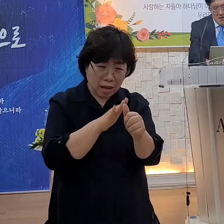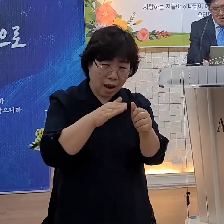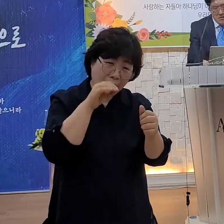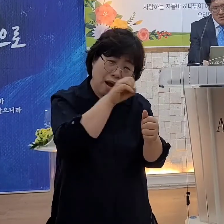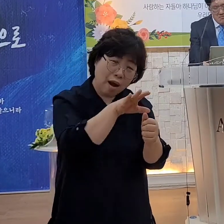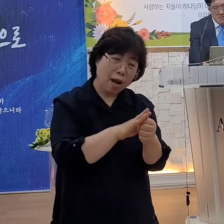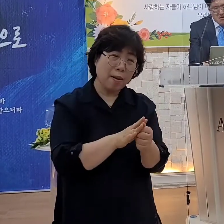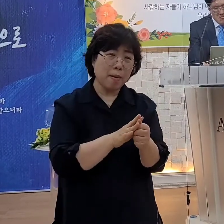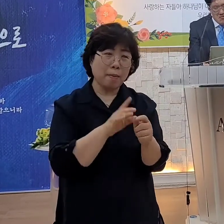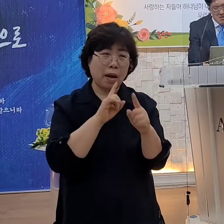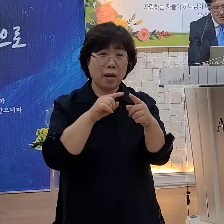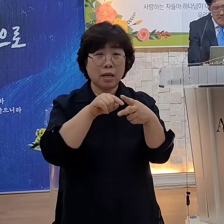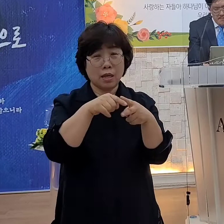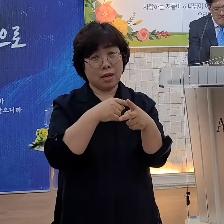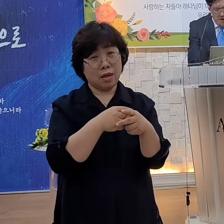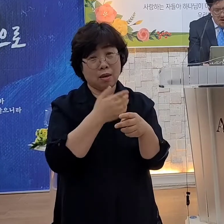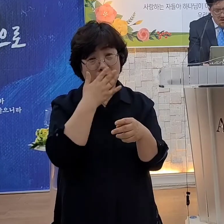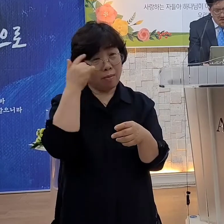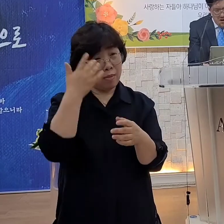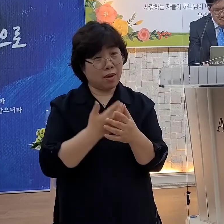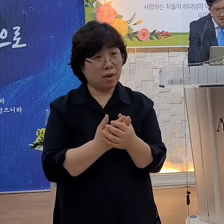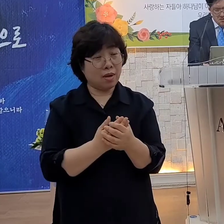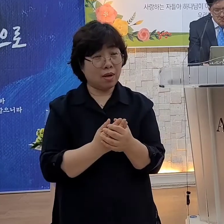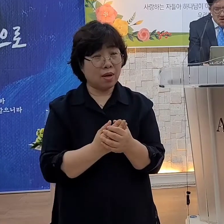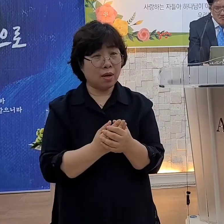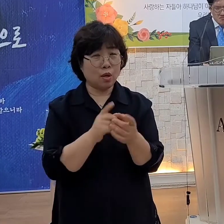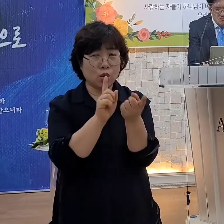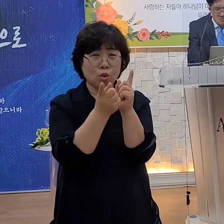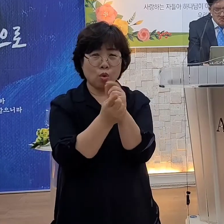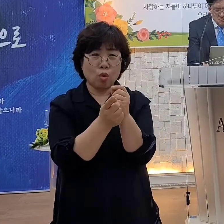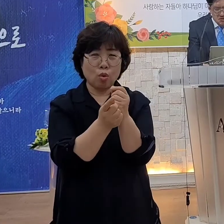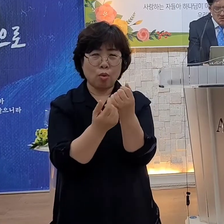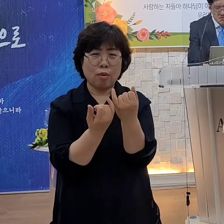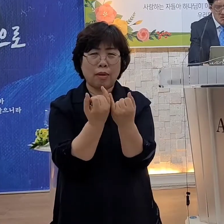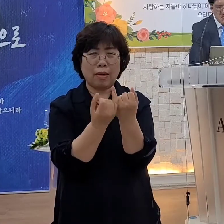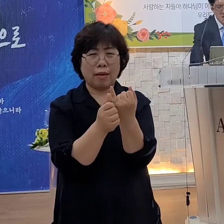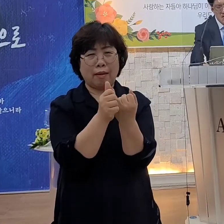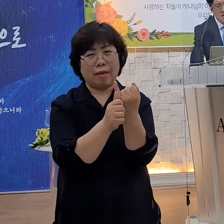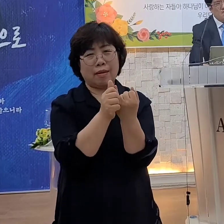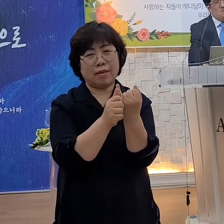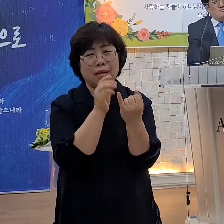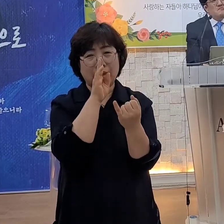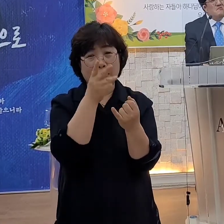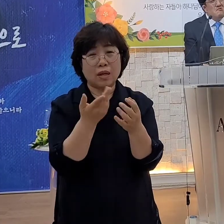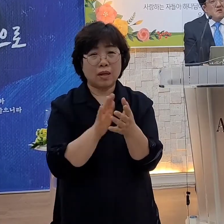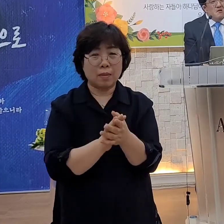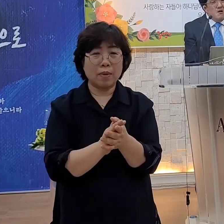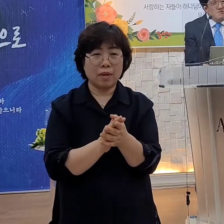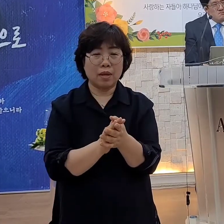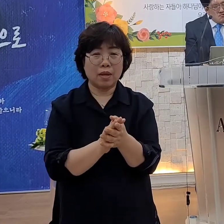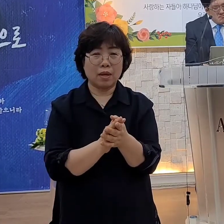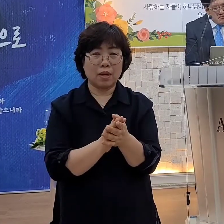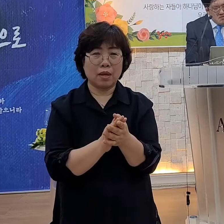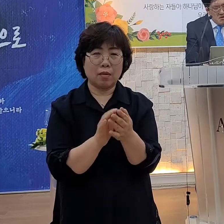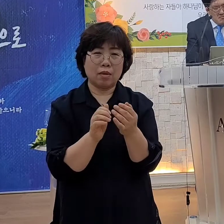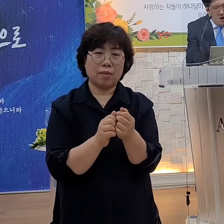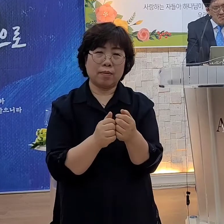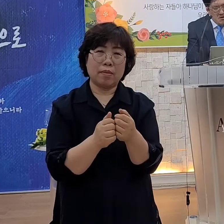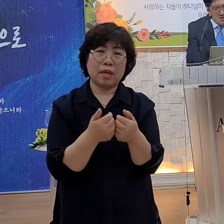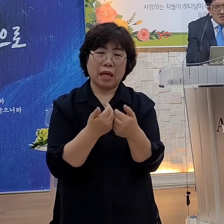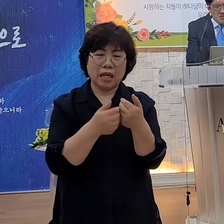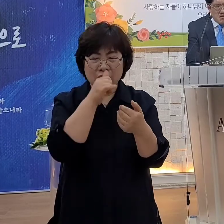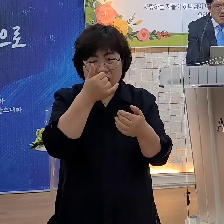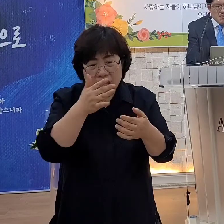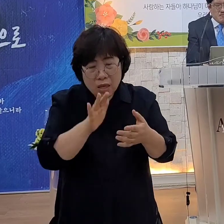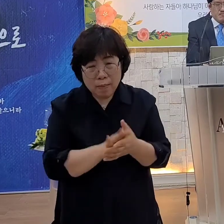좀 이해를 하셨는지 모르겠습니다. 왜 이렇게 안 맞는 두 사람을 부부로 주셨는지, 골백번도 더 헤어지고 싶은